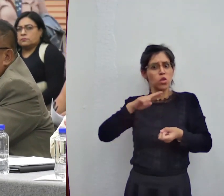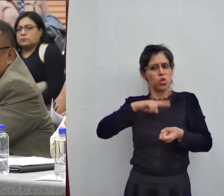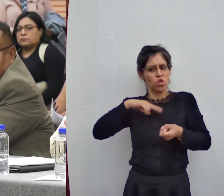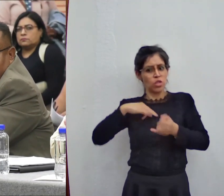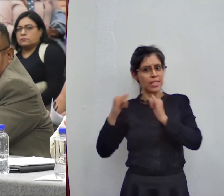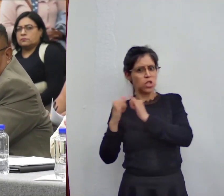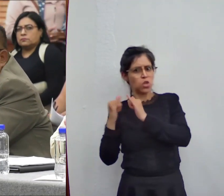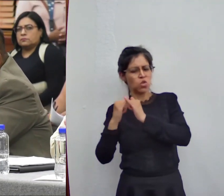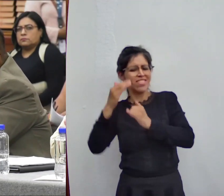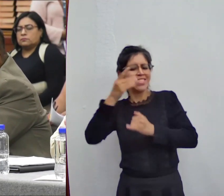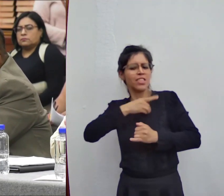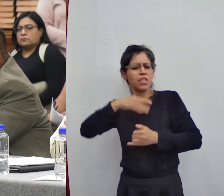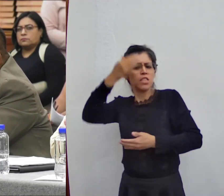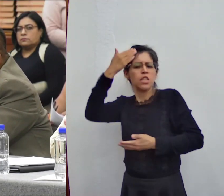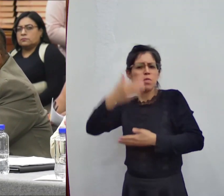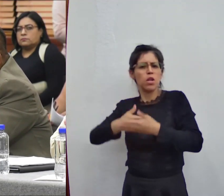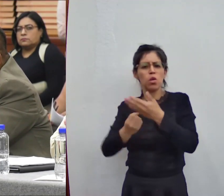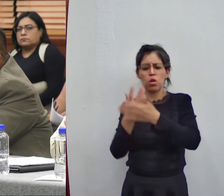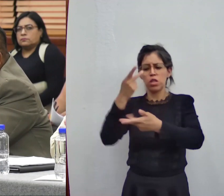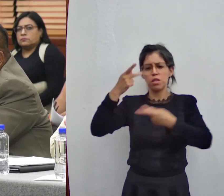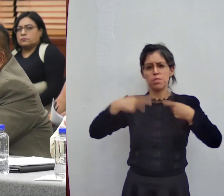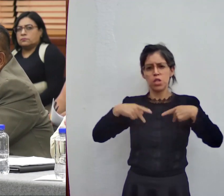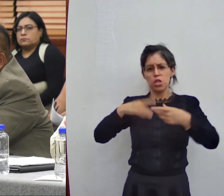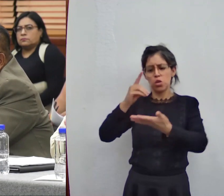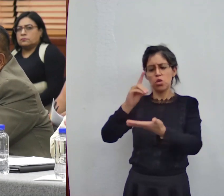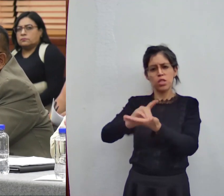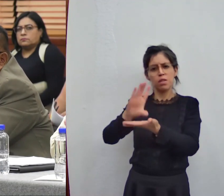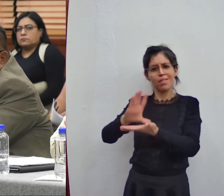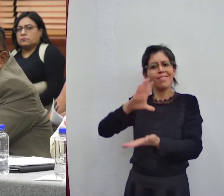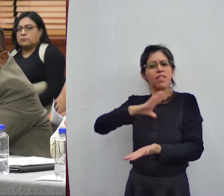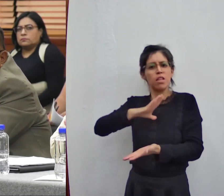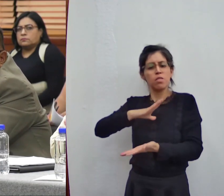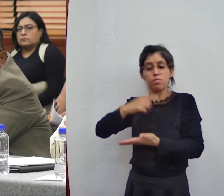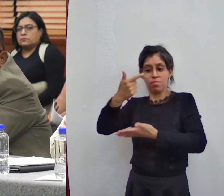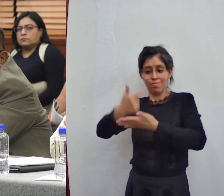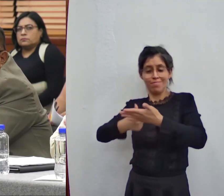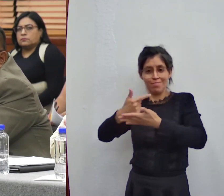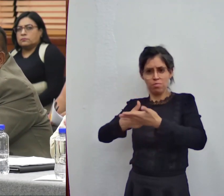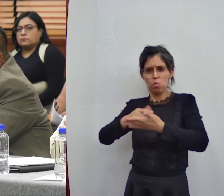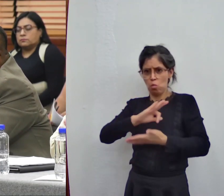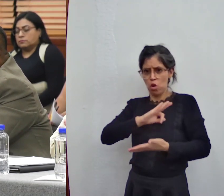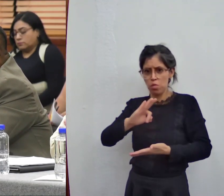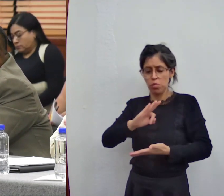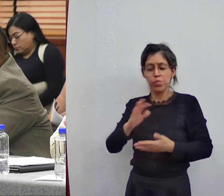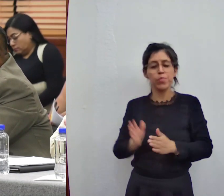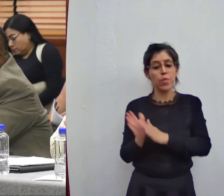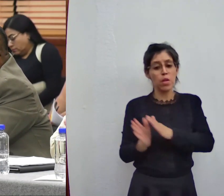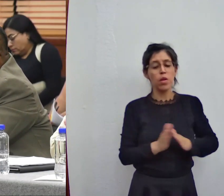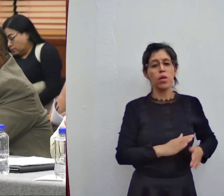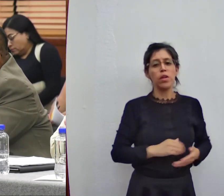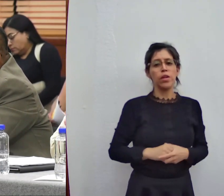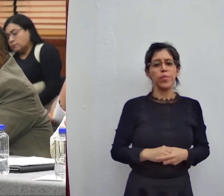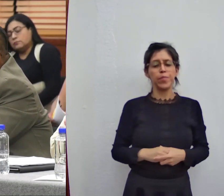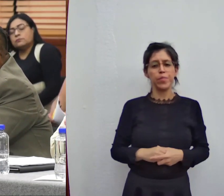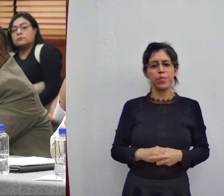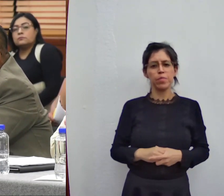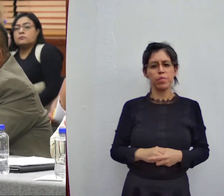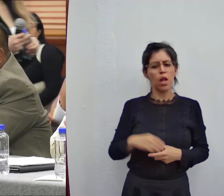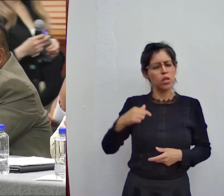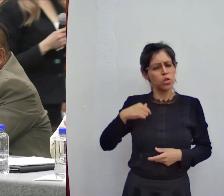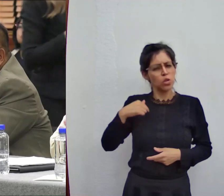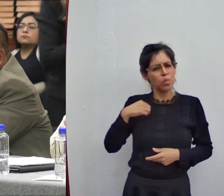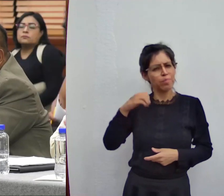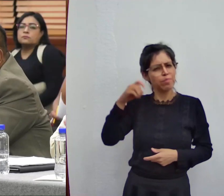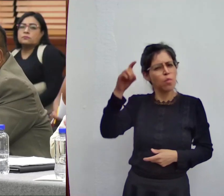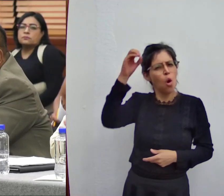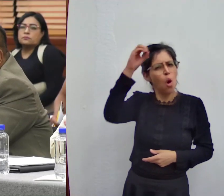en cualquier momento que sea necesario. Bien. Después de esto, pues yo quisiera